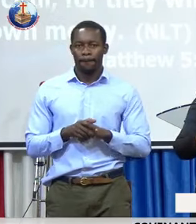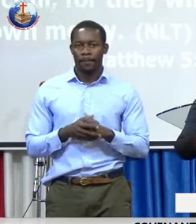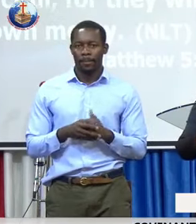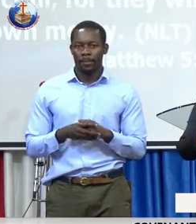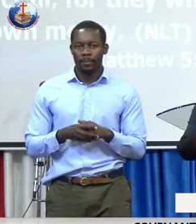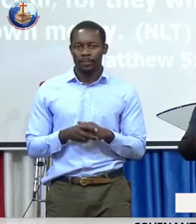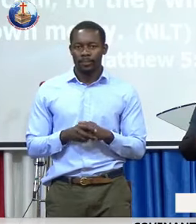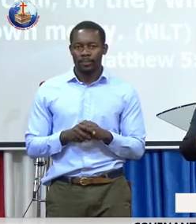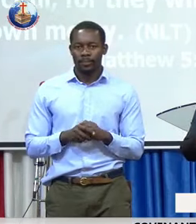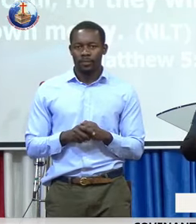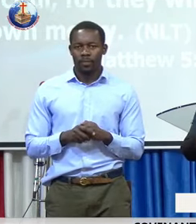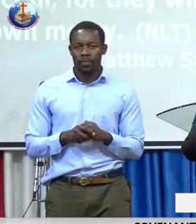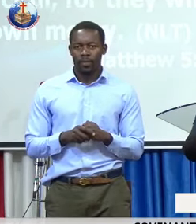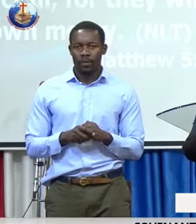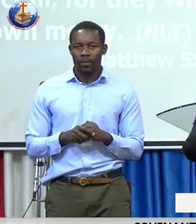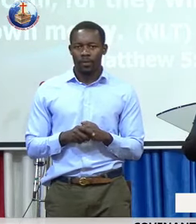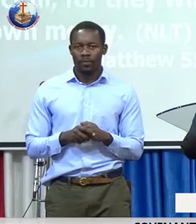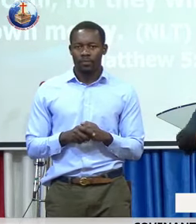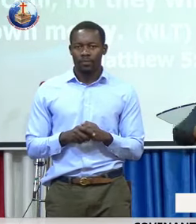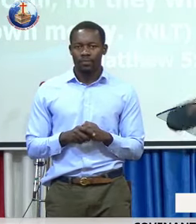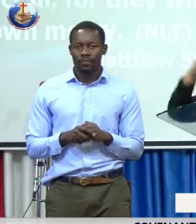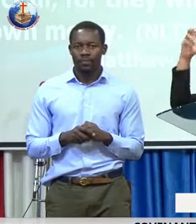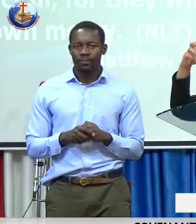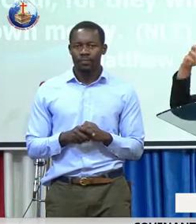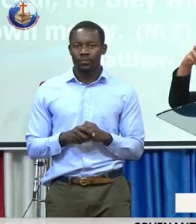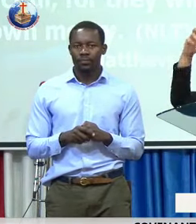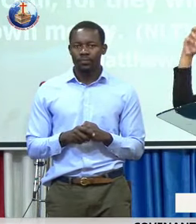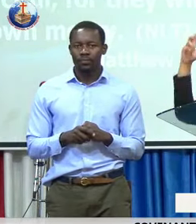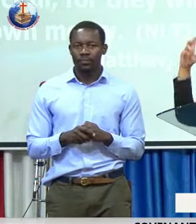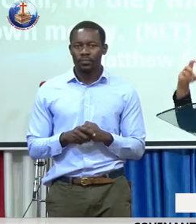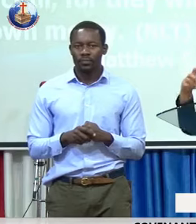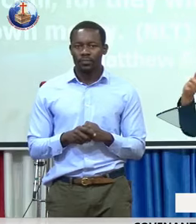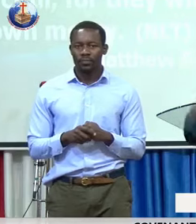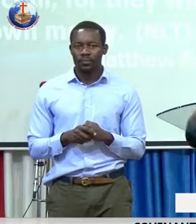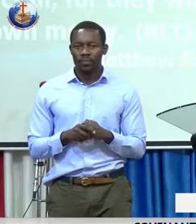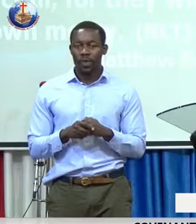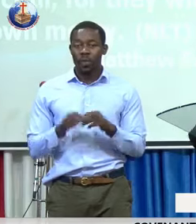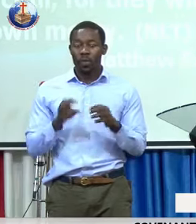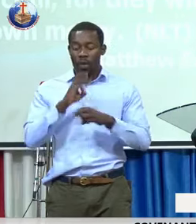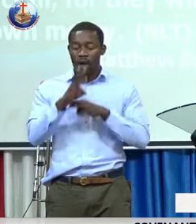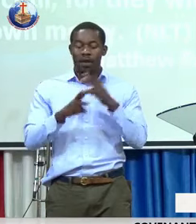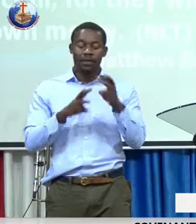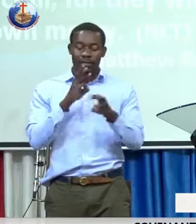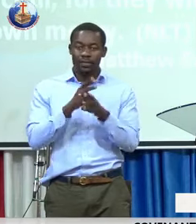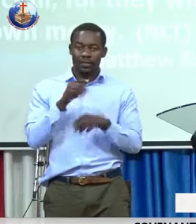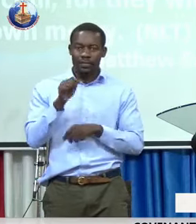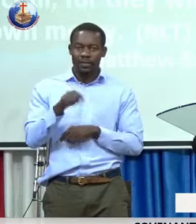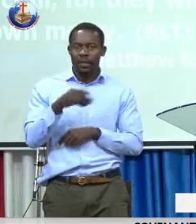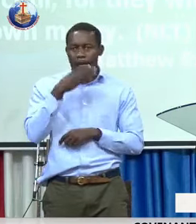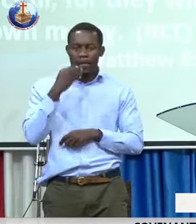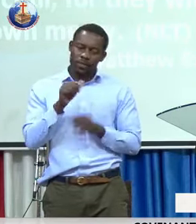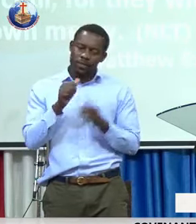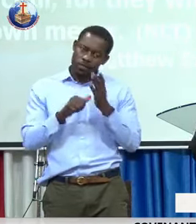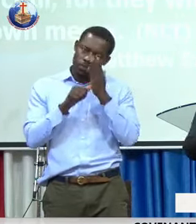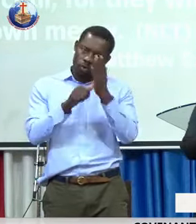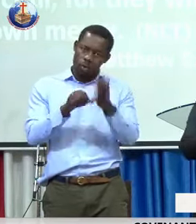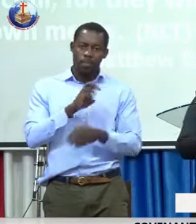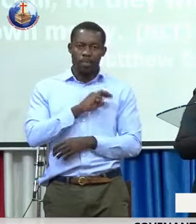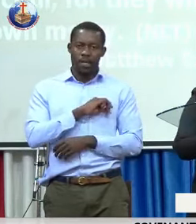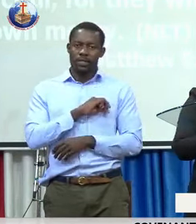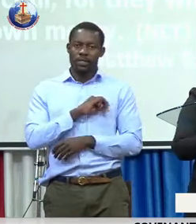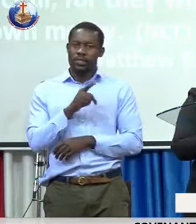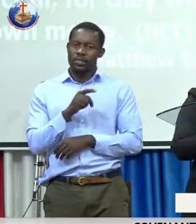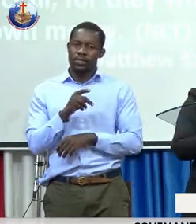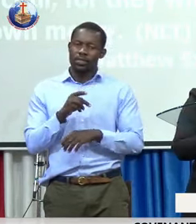huruma kwa sababu wamebarikiwa walio na huruma. In a competitive and opportunistic world, we are meant to show mercy. Katika ulimwengu ambao